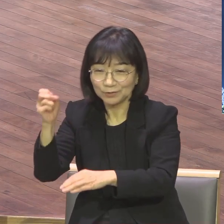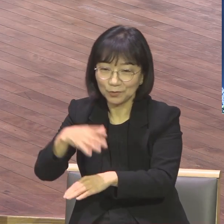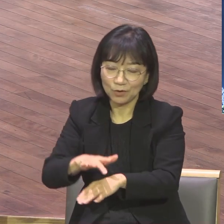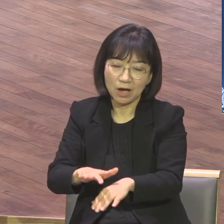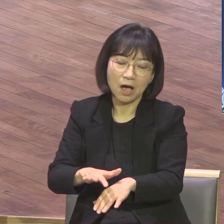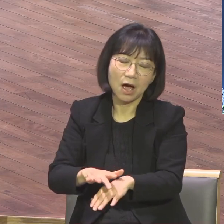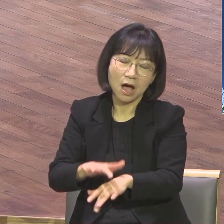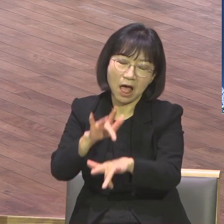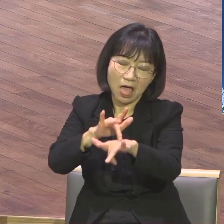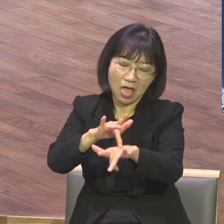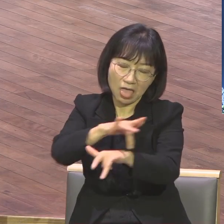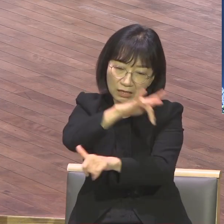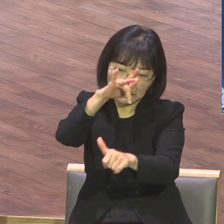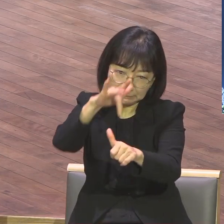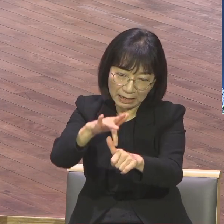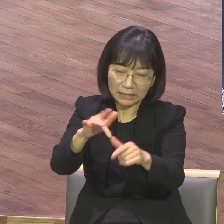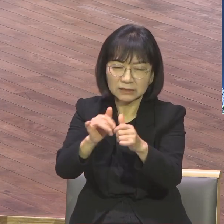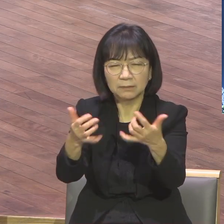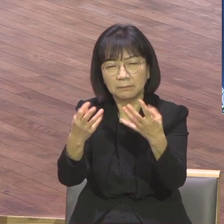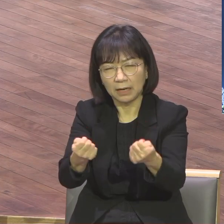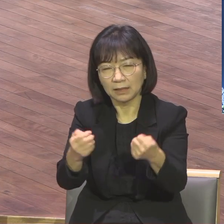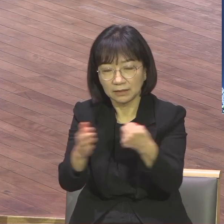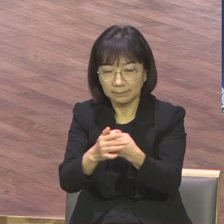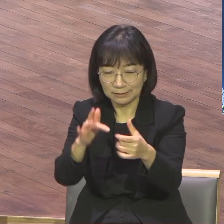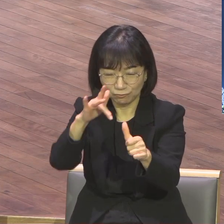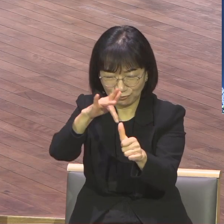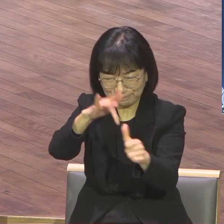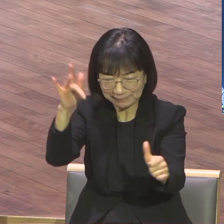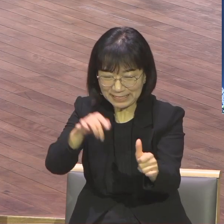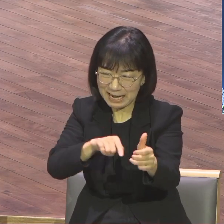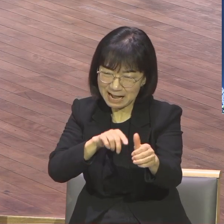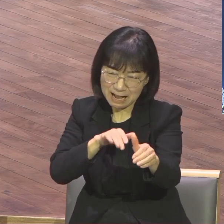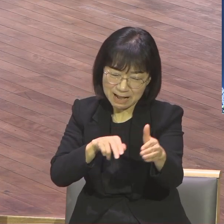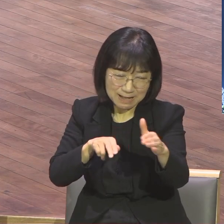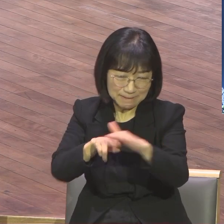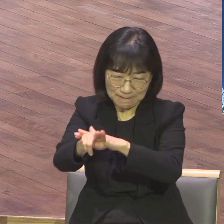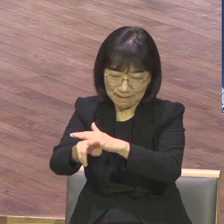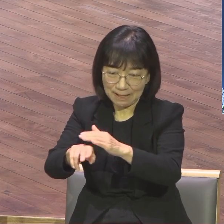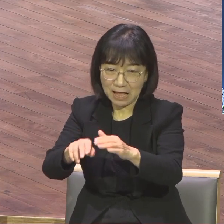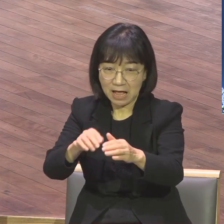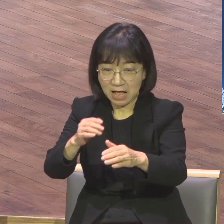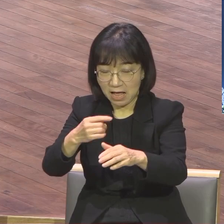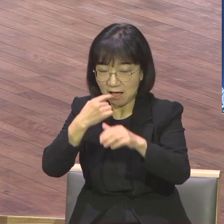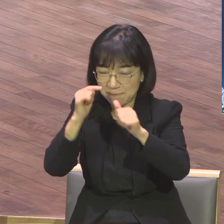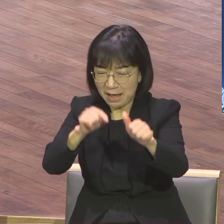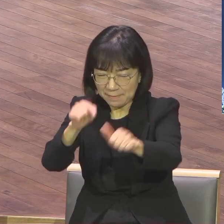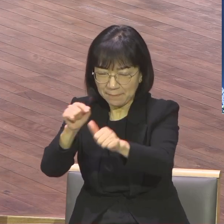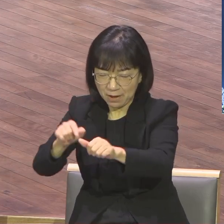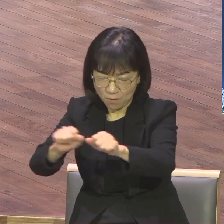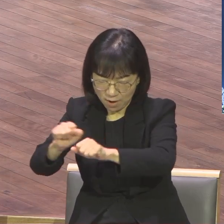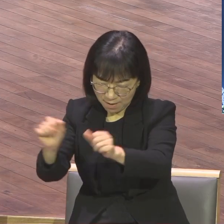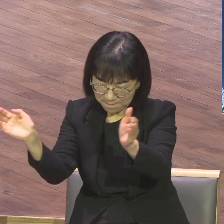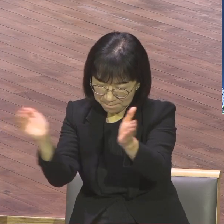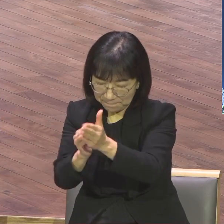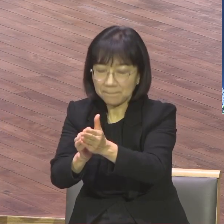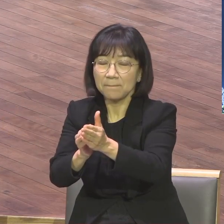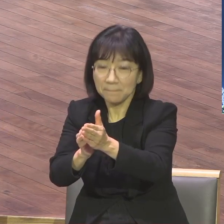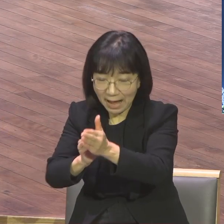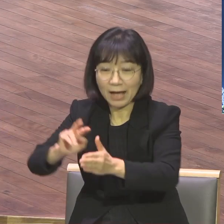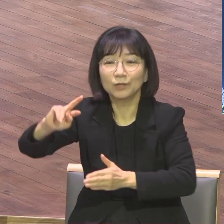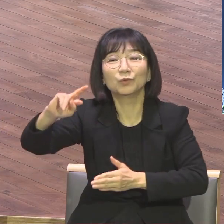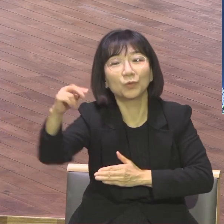자들이 많아서 다 귀신을 쫓아내시는 사역을 하시다가 다시 가브나움으로 돌아오셨습니다. 이